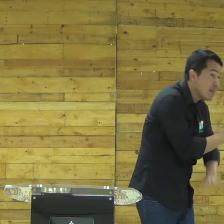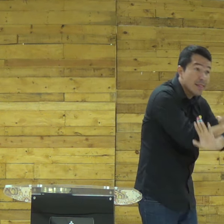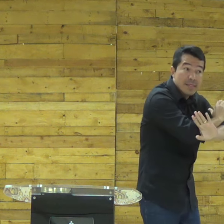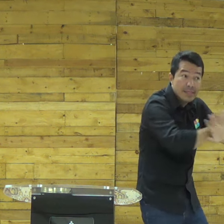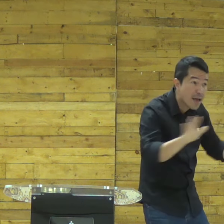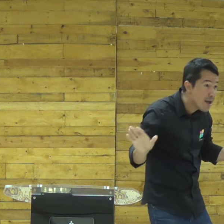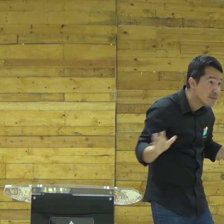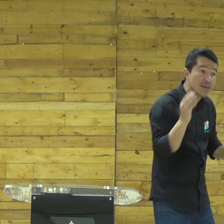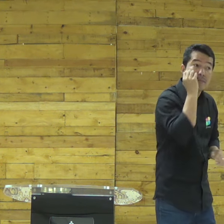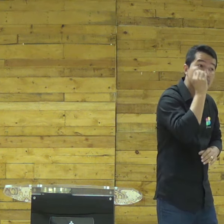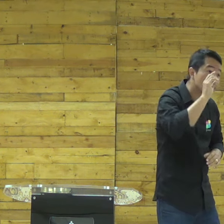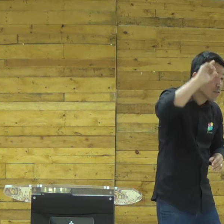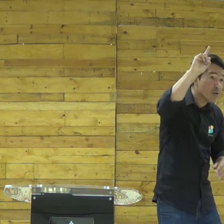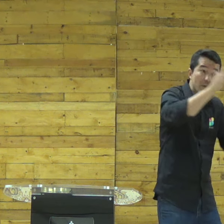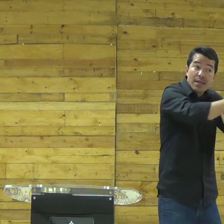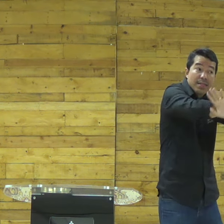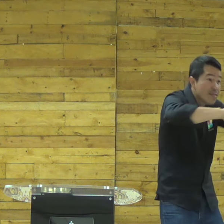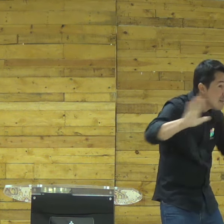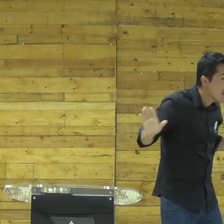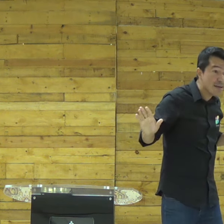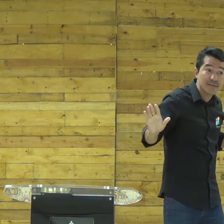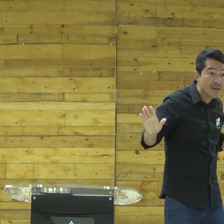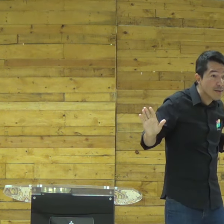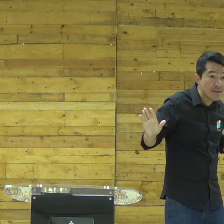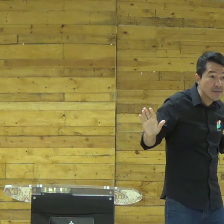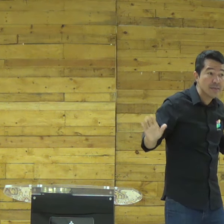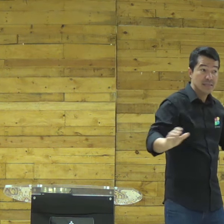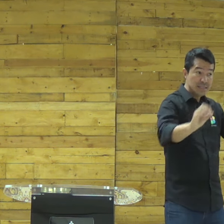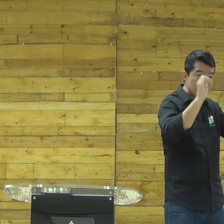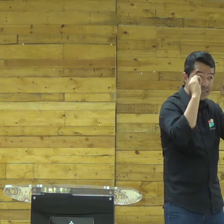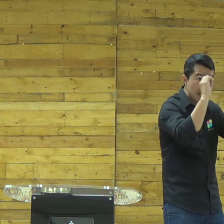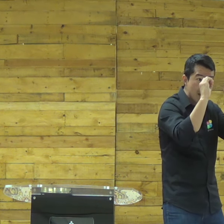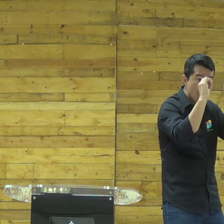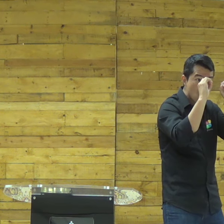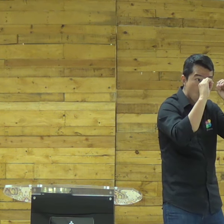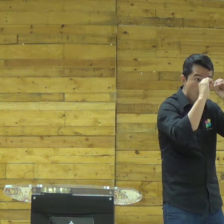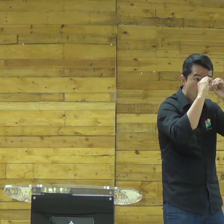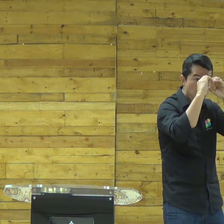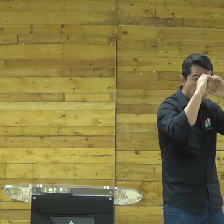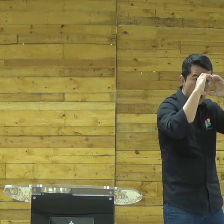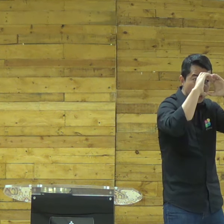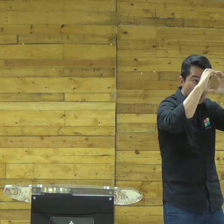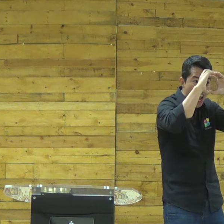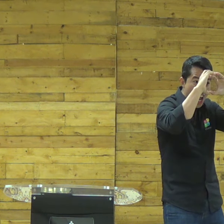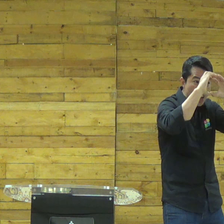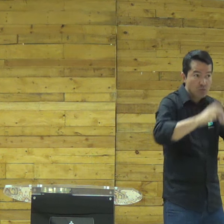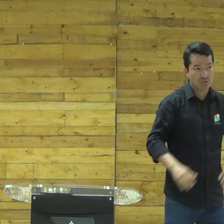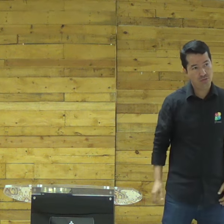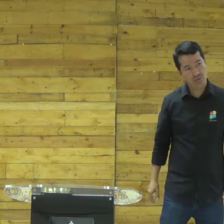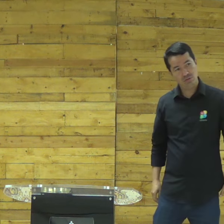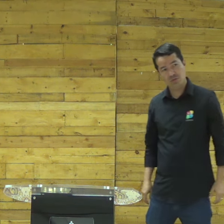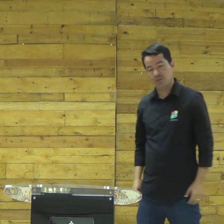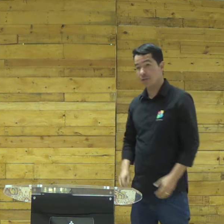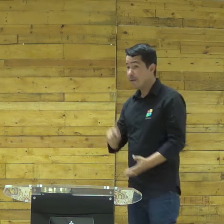mas Experiências Com Deus não tinha zero não tinha nada era um